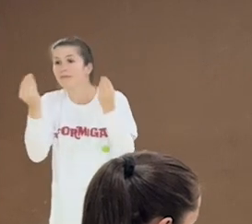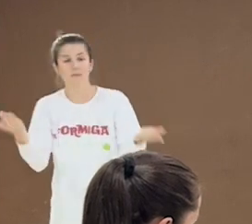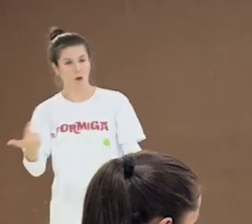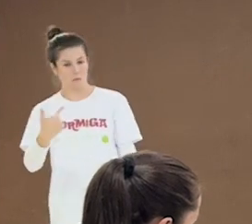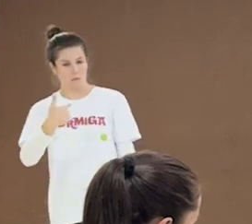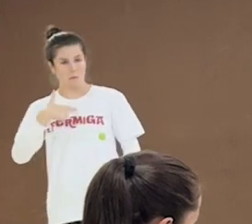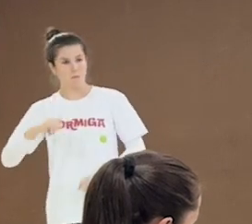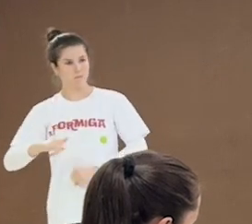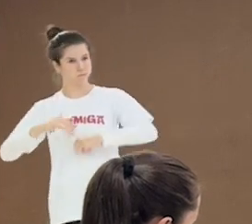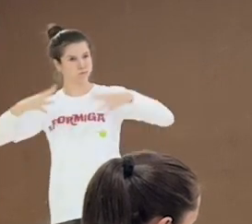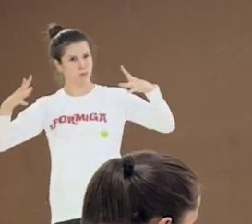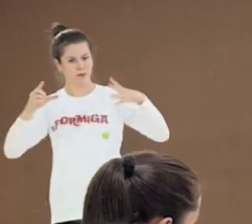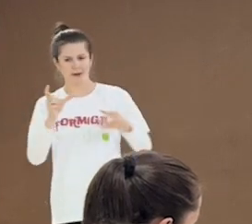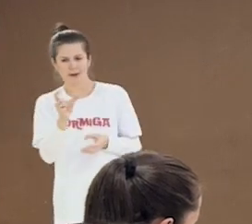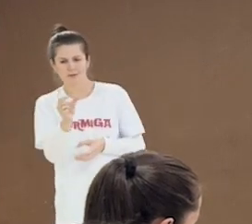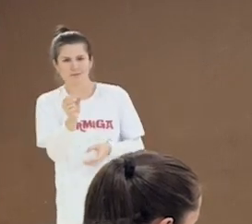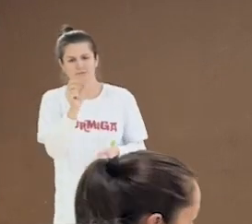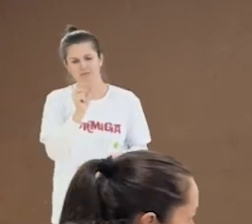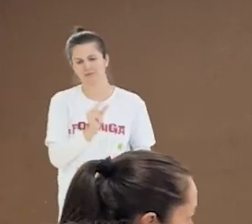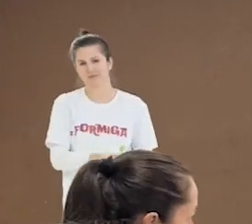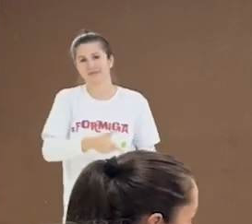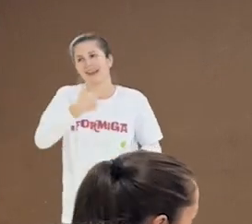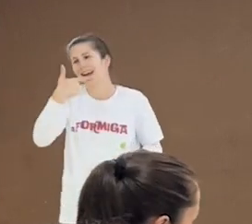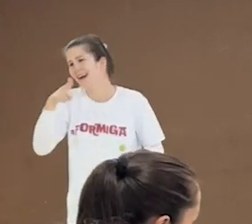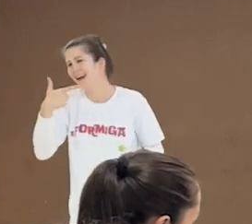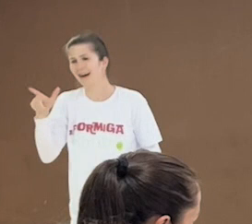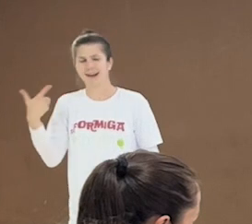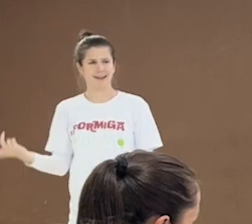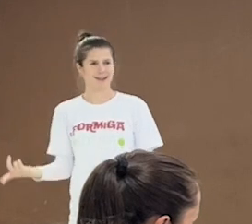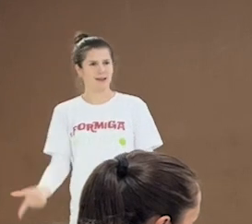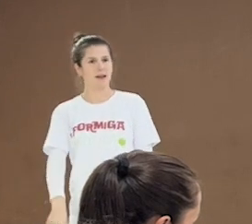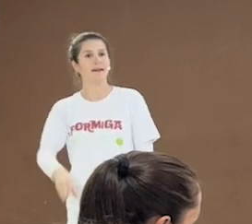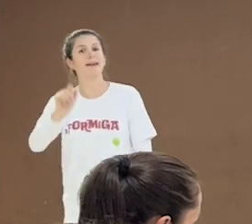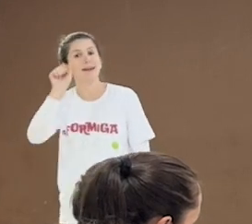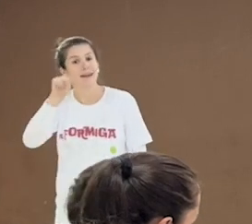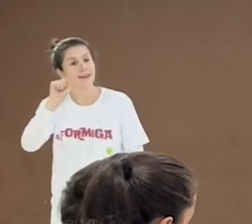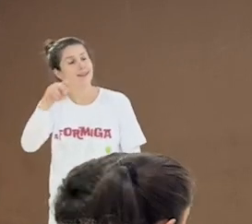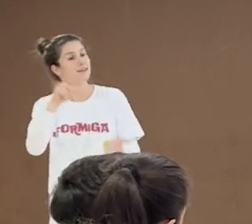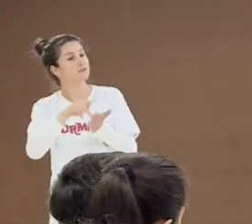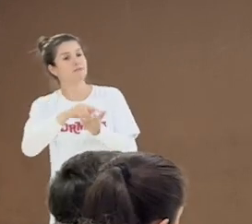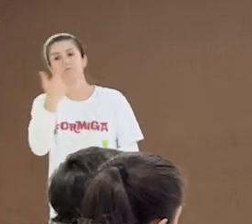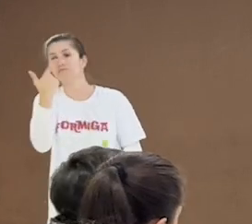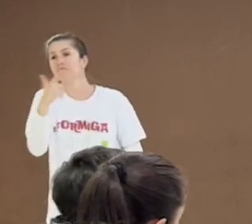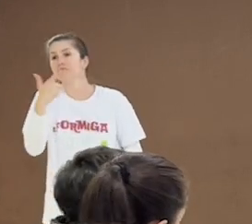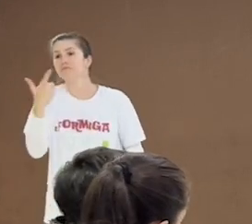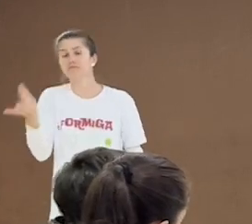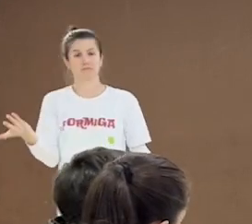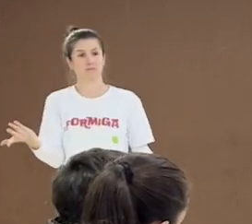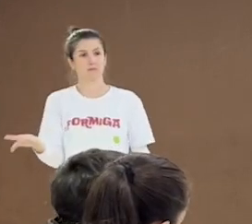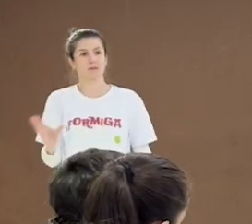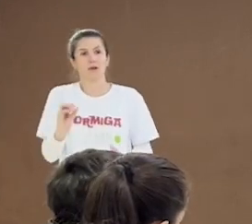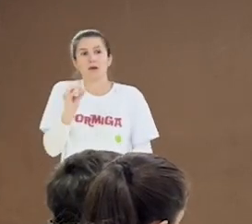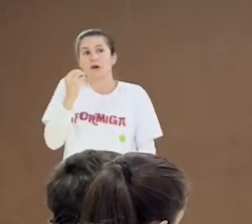meu tamanho e olha o seu. Ha, ha, boa piada. Piada? É sério, não temos opção. É isso